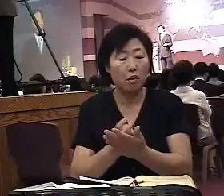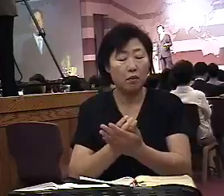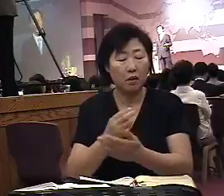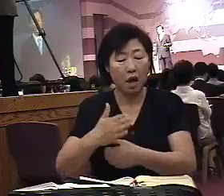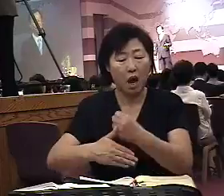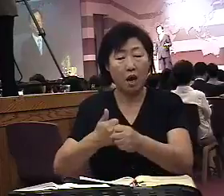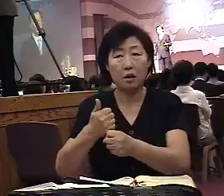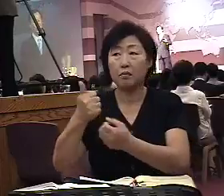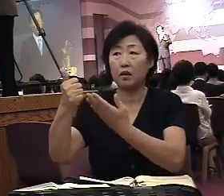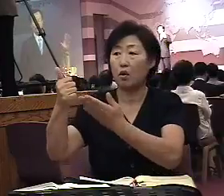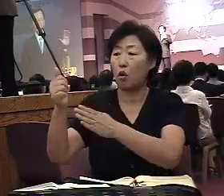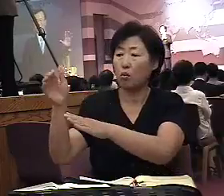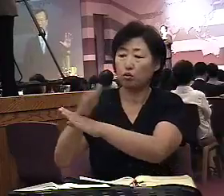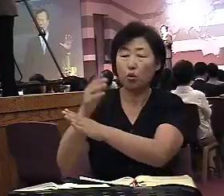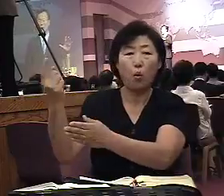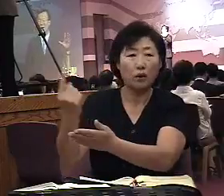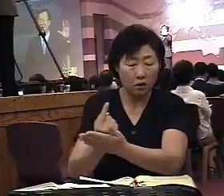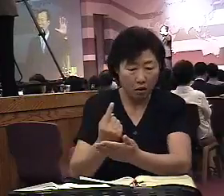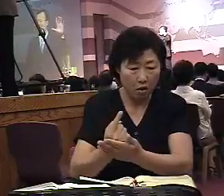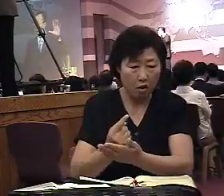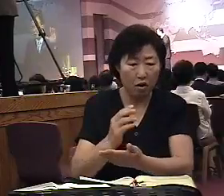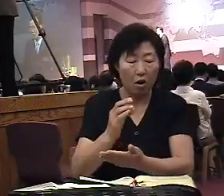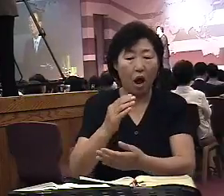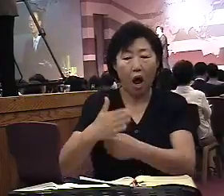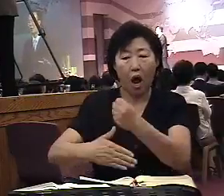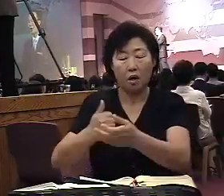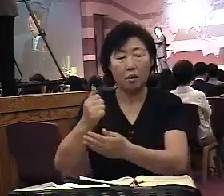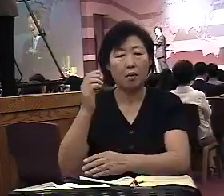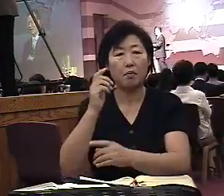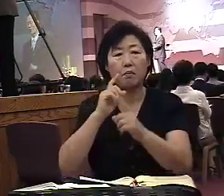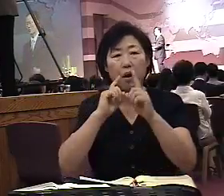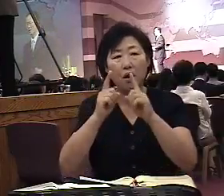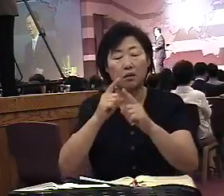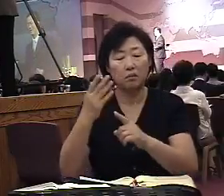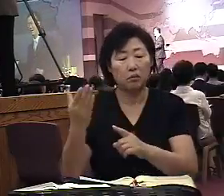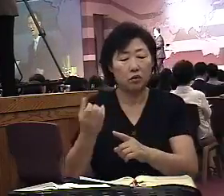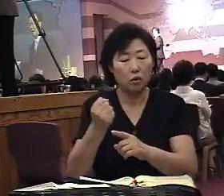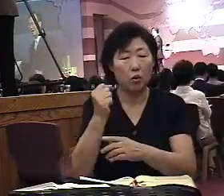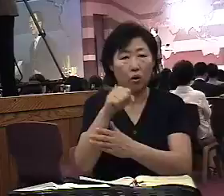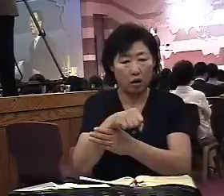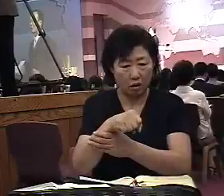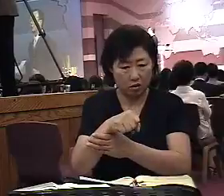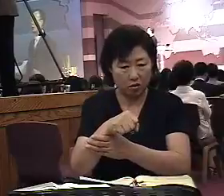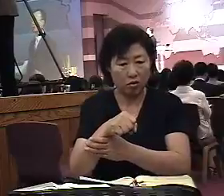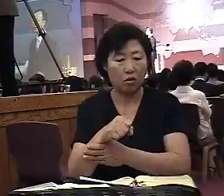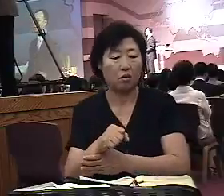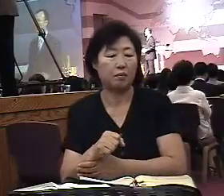하나님께로부터 왔습니다. 율법을 하나님께서 하나님의 말씀으로 허락하셨습니다.